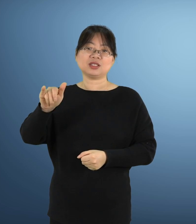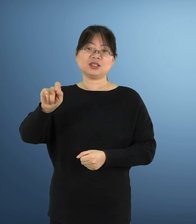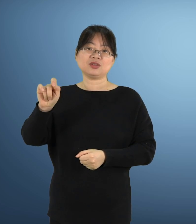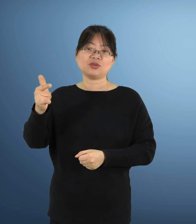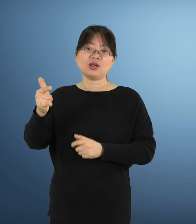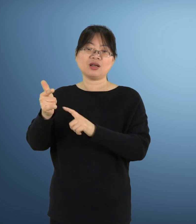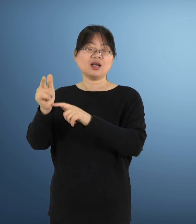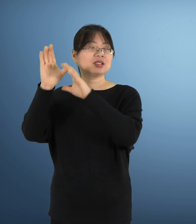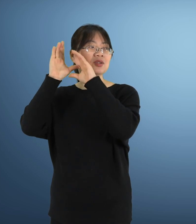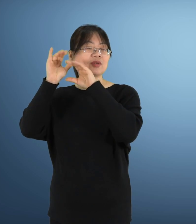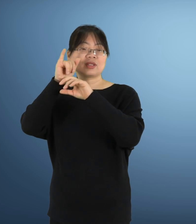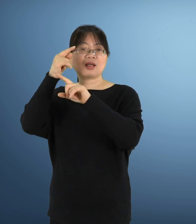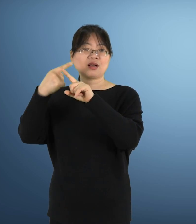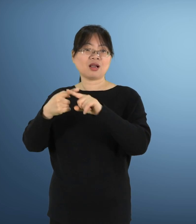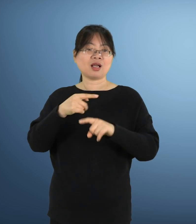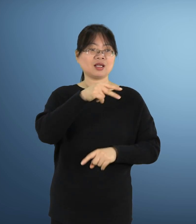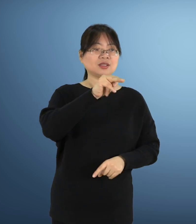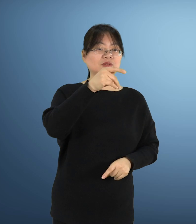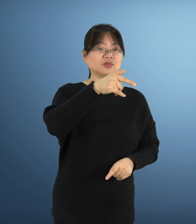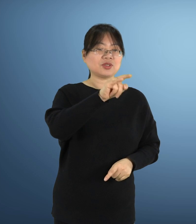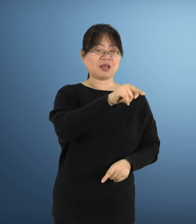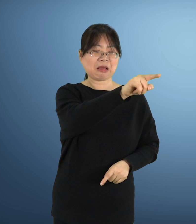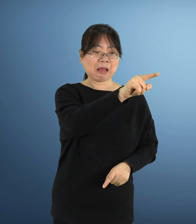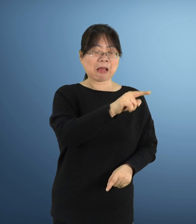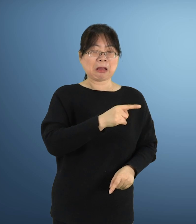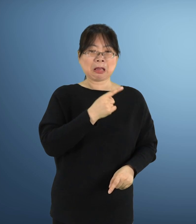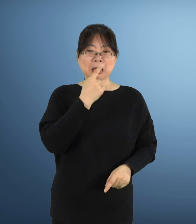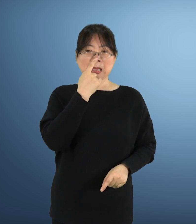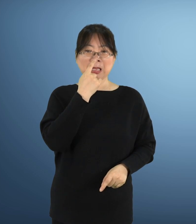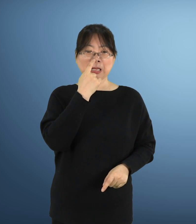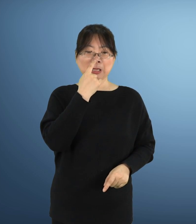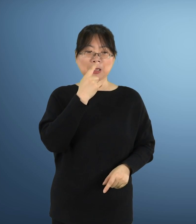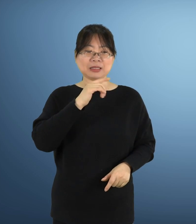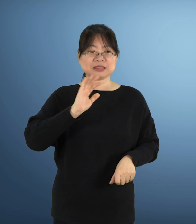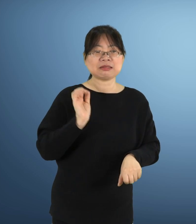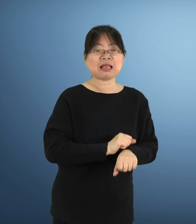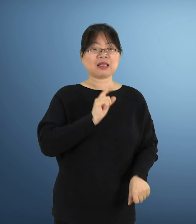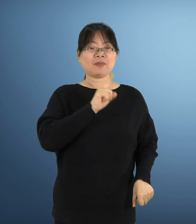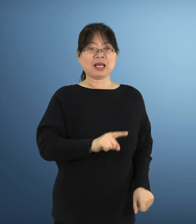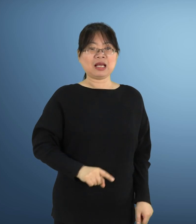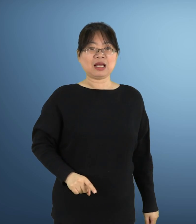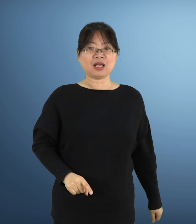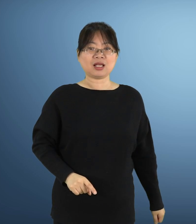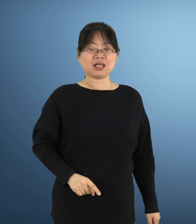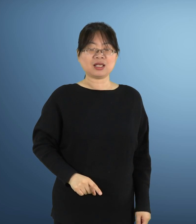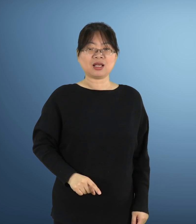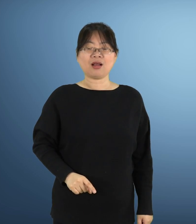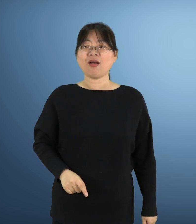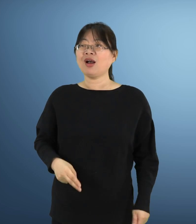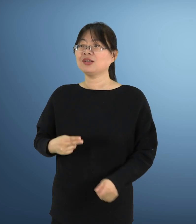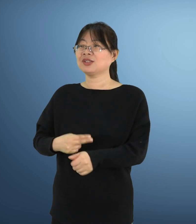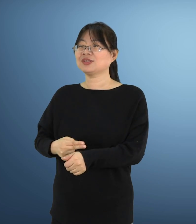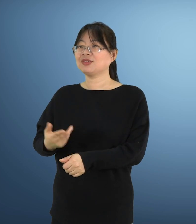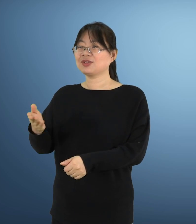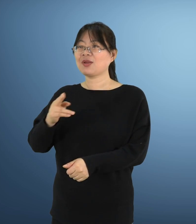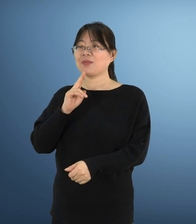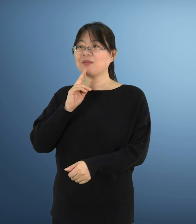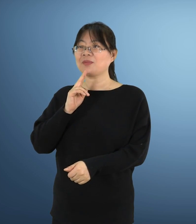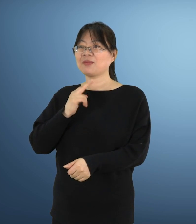이 사두개 이놈들 코가 납작해졌구나. 선생님의 말씀이 참